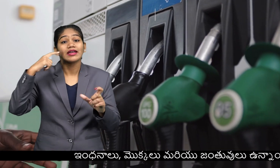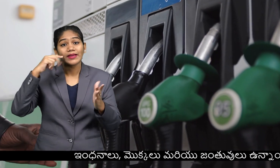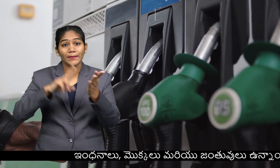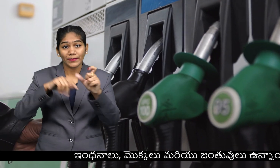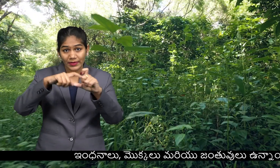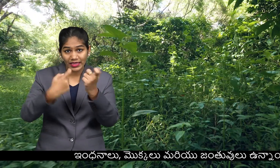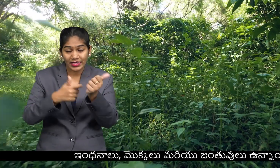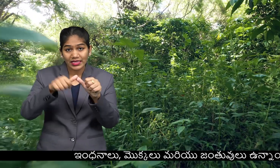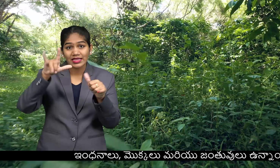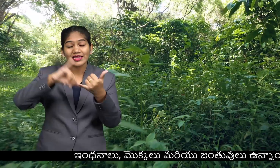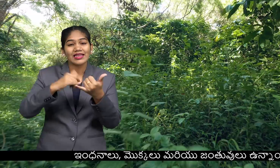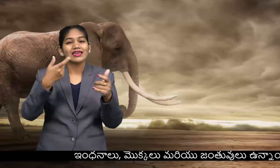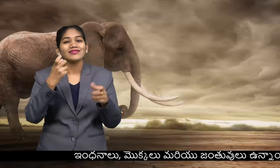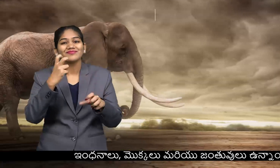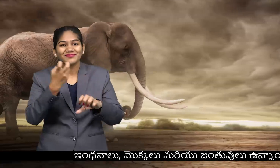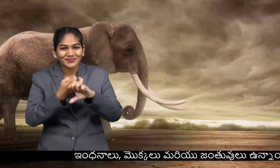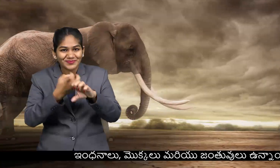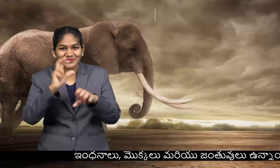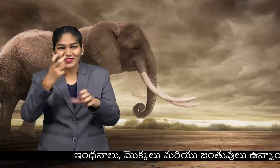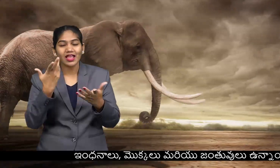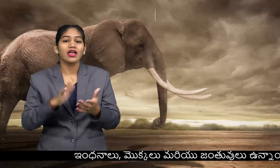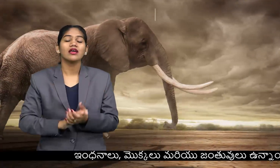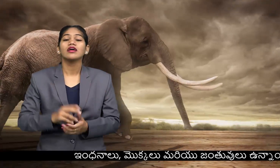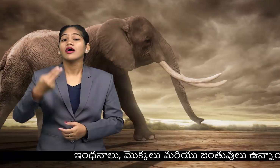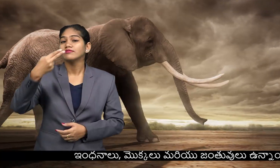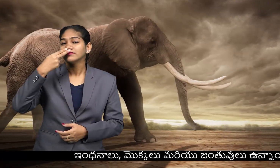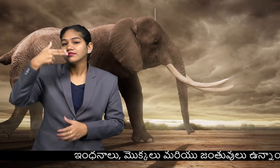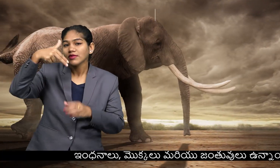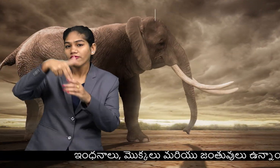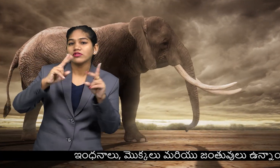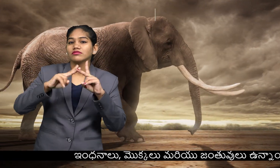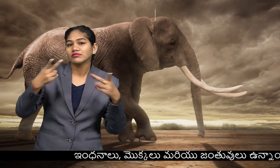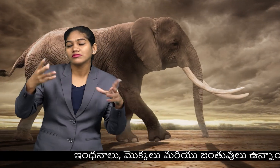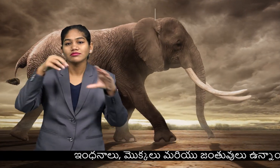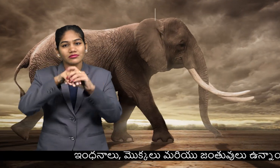ఇంధనాలు, మొక్కలు మరియు జంతువులు ఉన్నాయి.